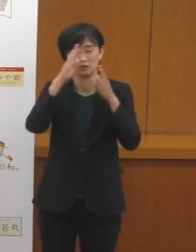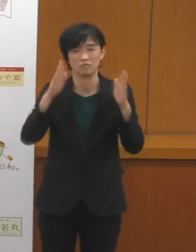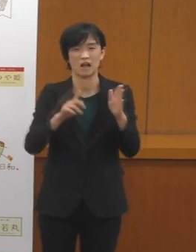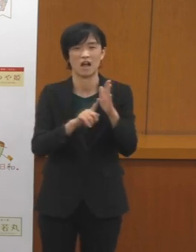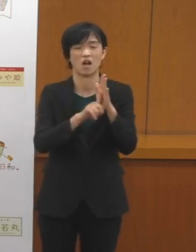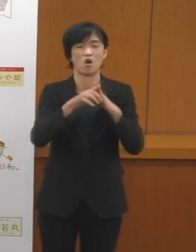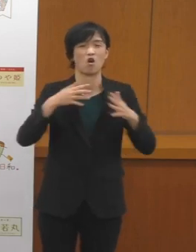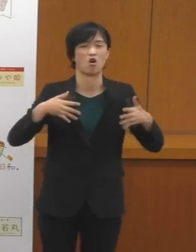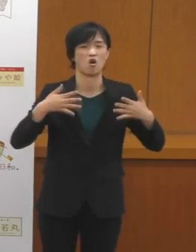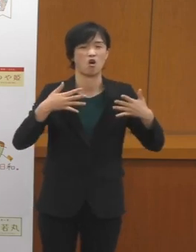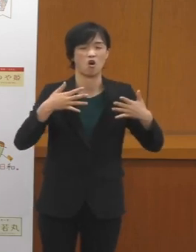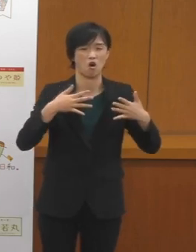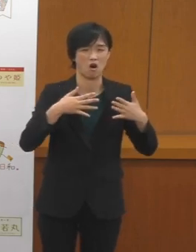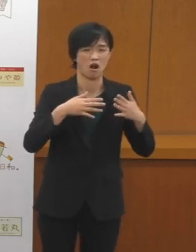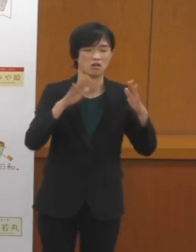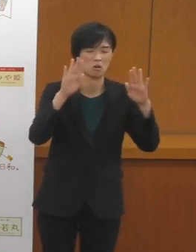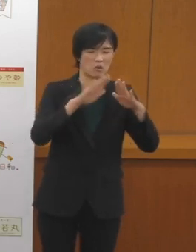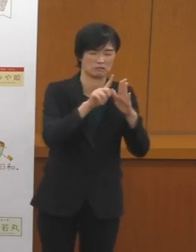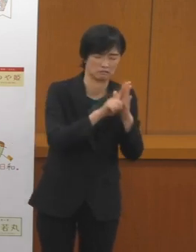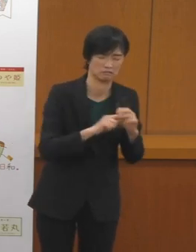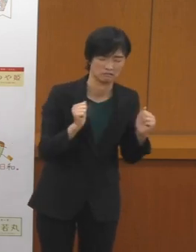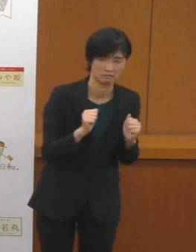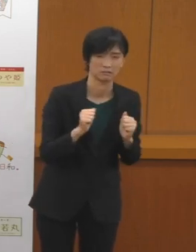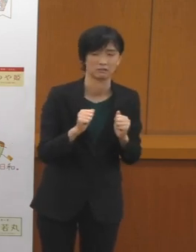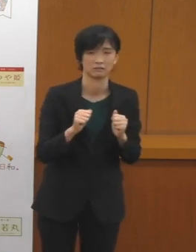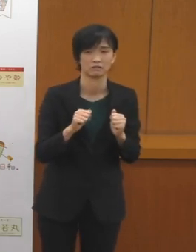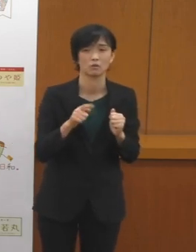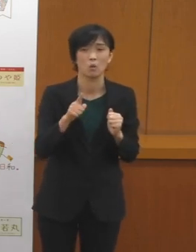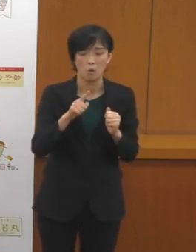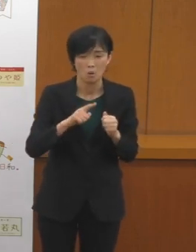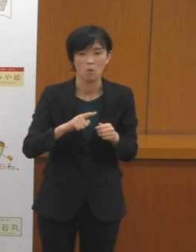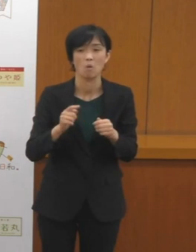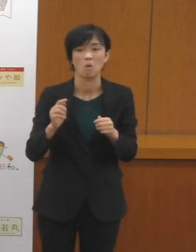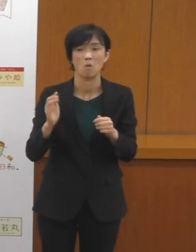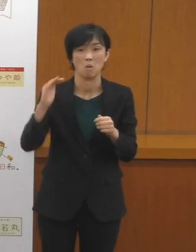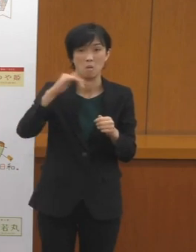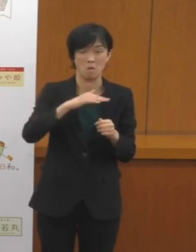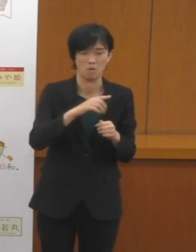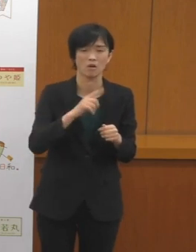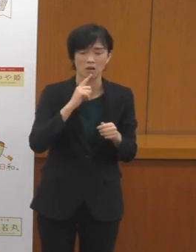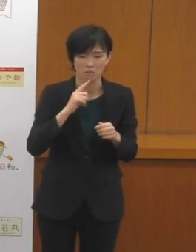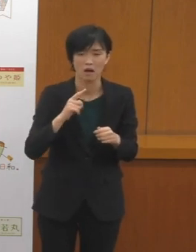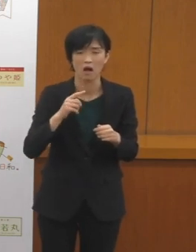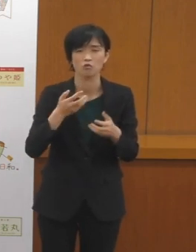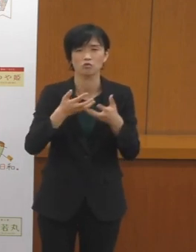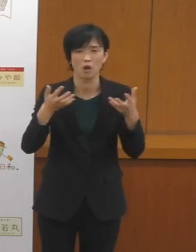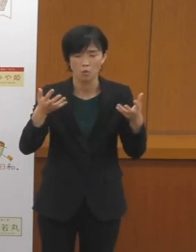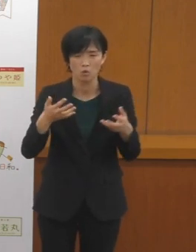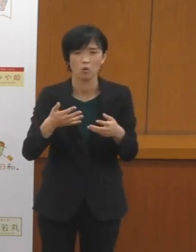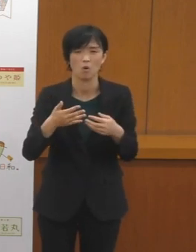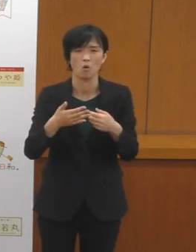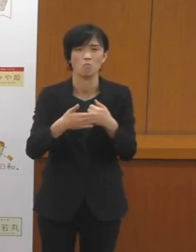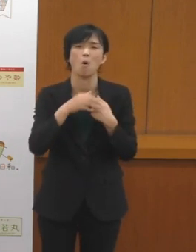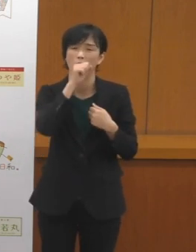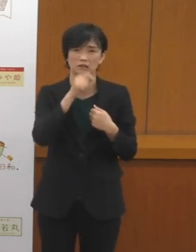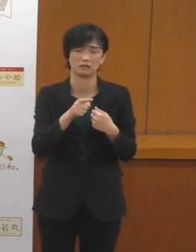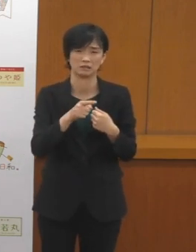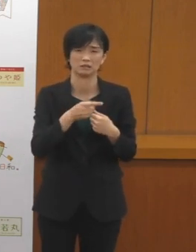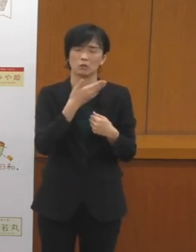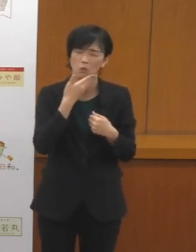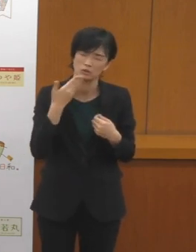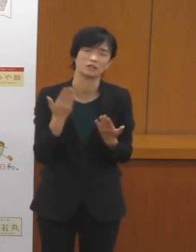ね美味しいフルーツができるという分にはいいんですけども霜が降りるともう